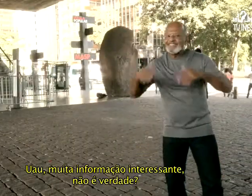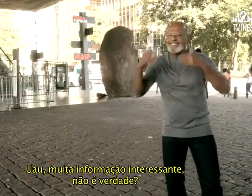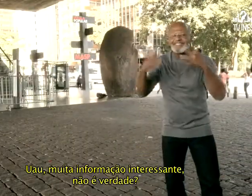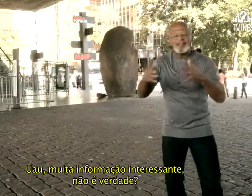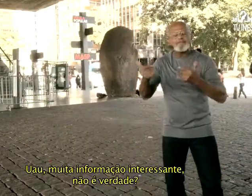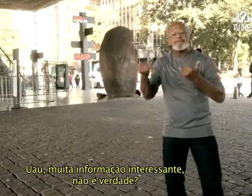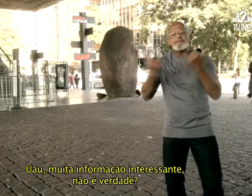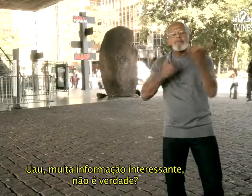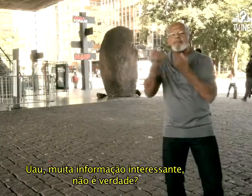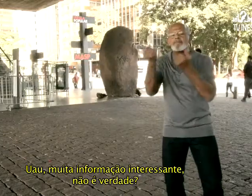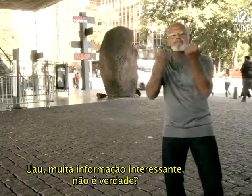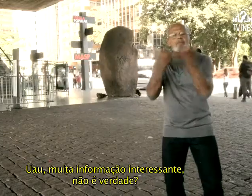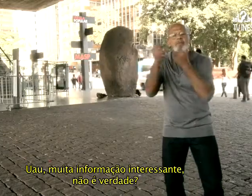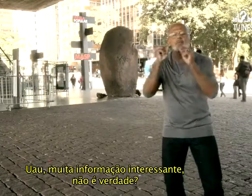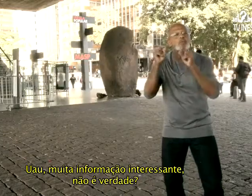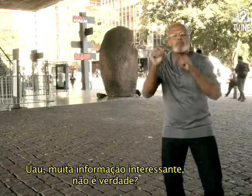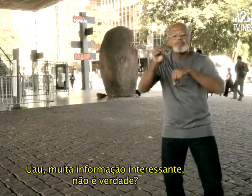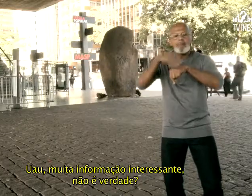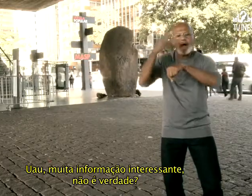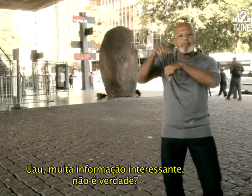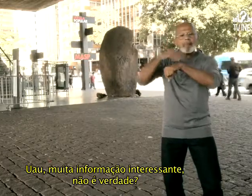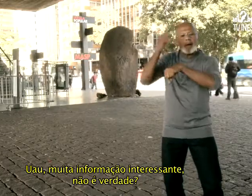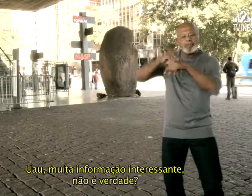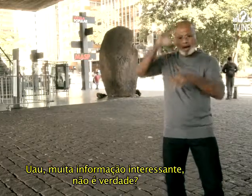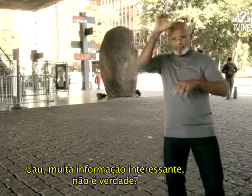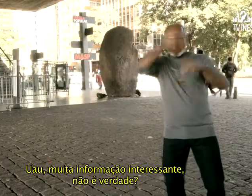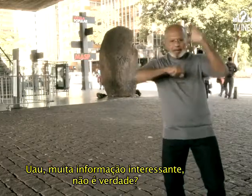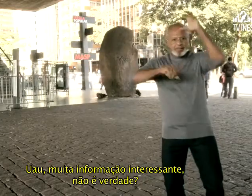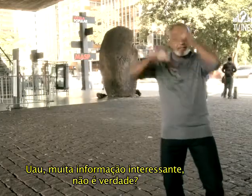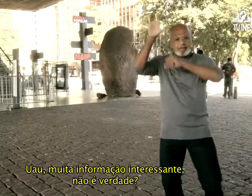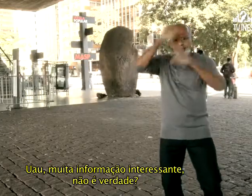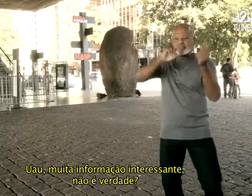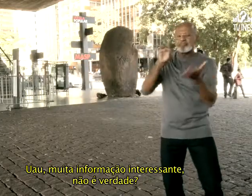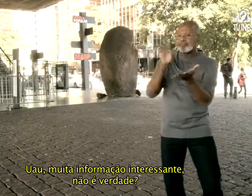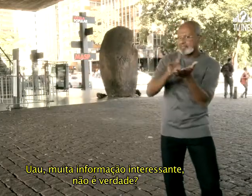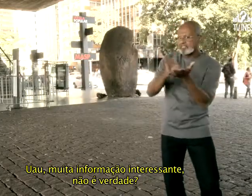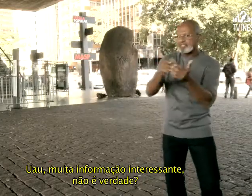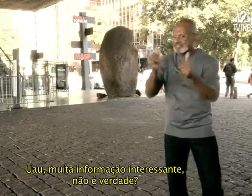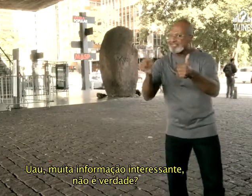Uau! Muita informação interessante! Não é verdade?